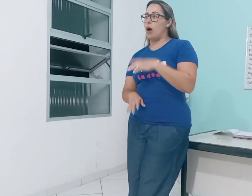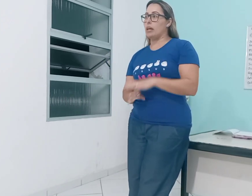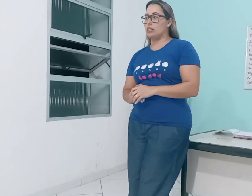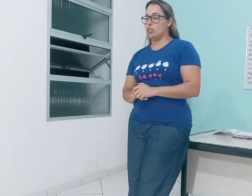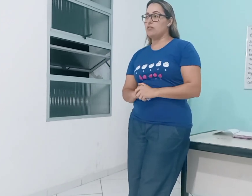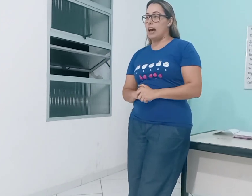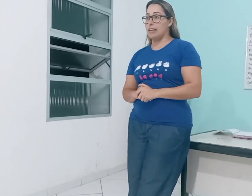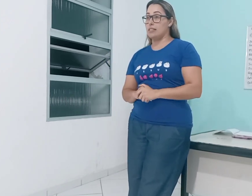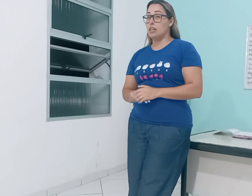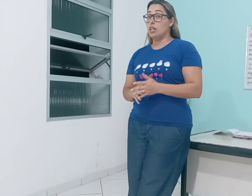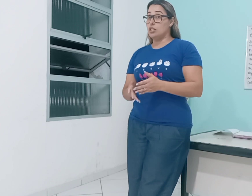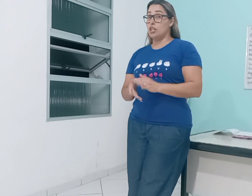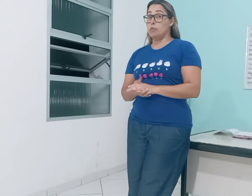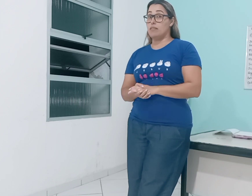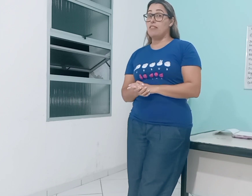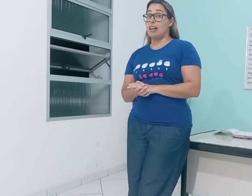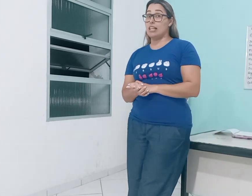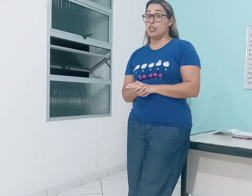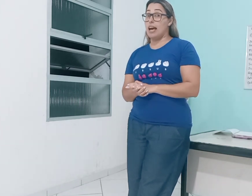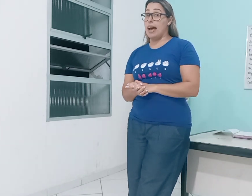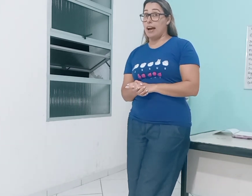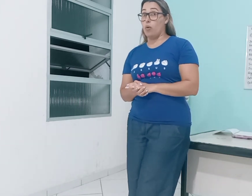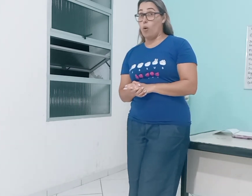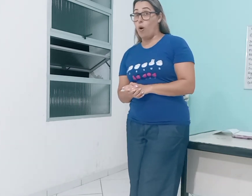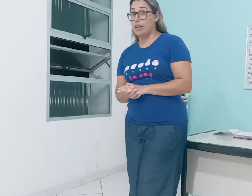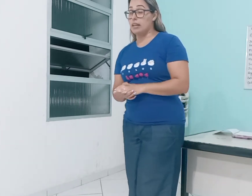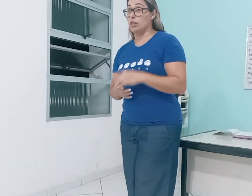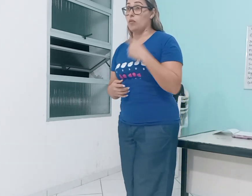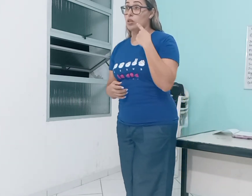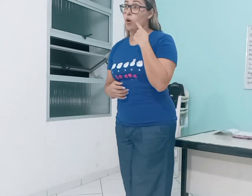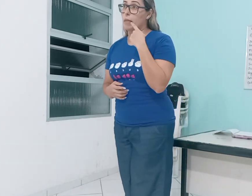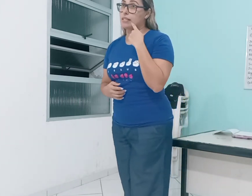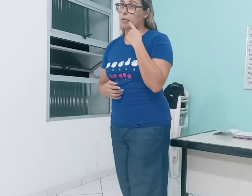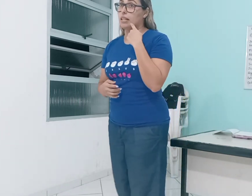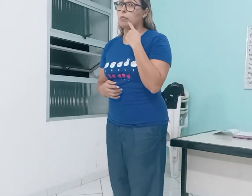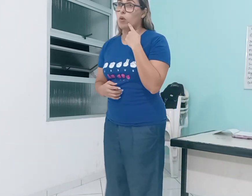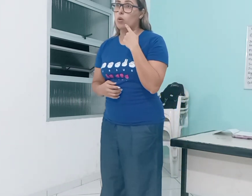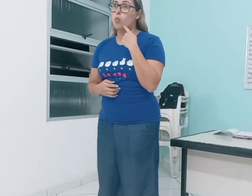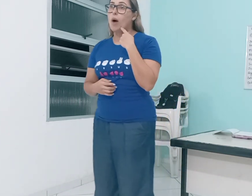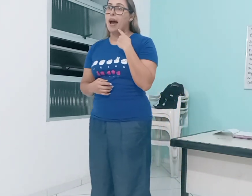que a gente faz. Tipo, você vai falar de agora, porque você começa a ler da boca com A.